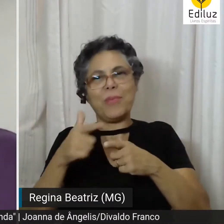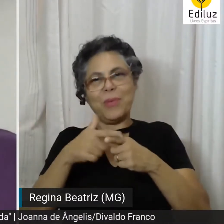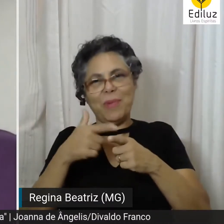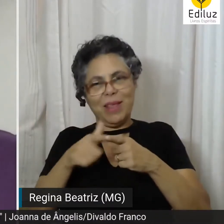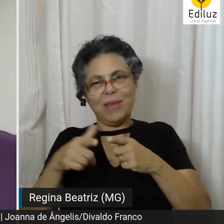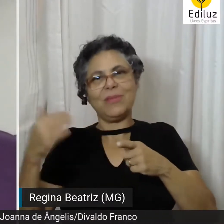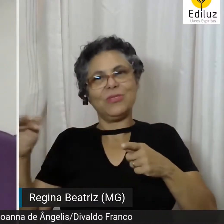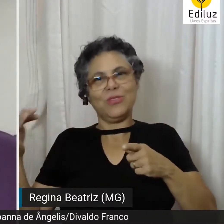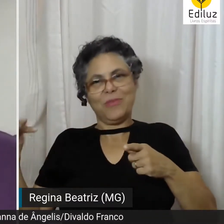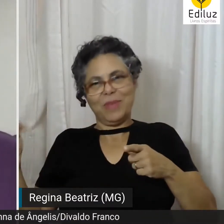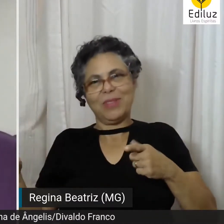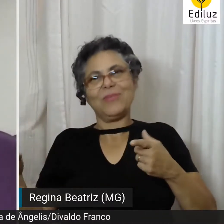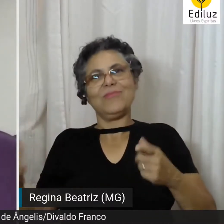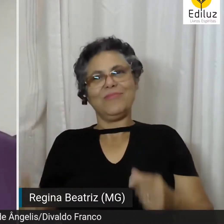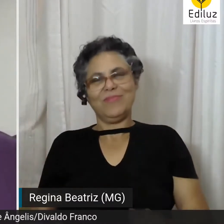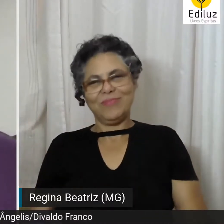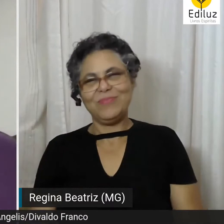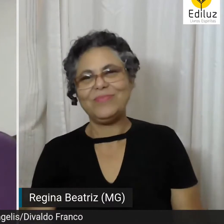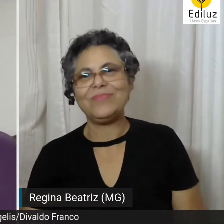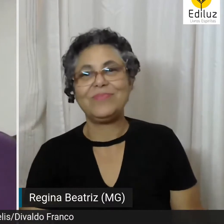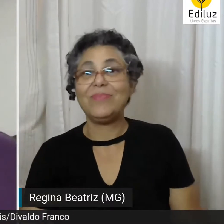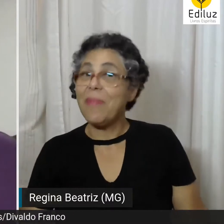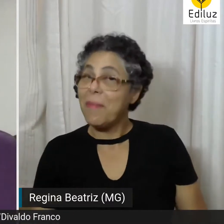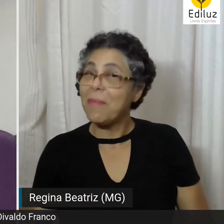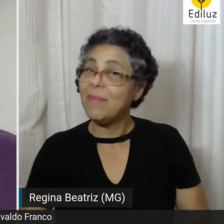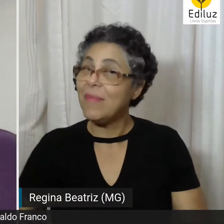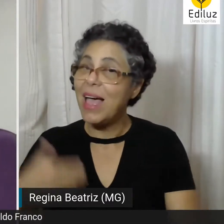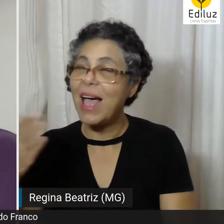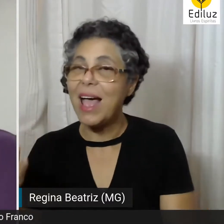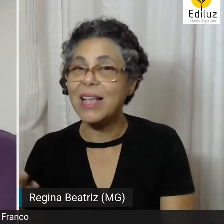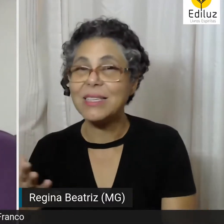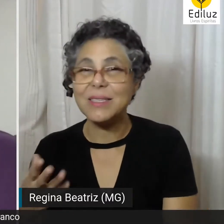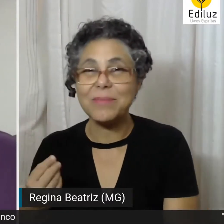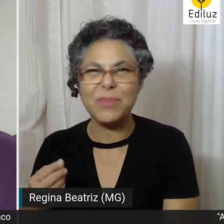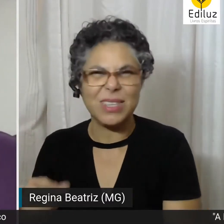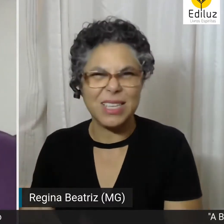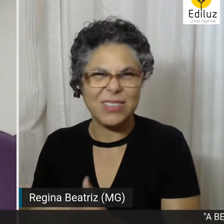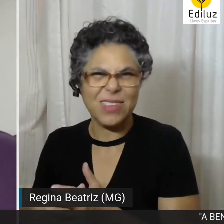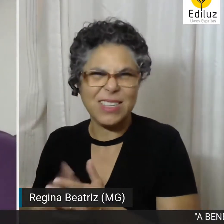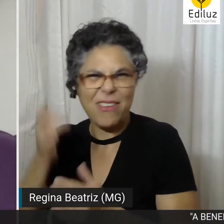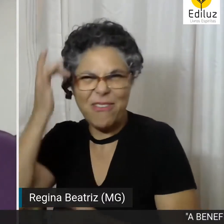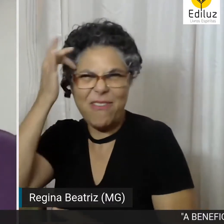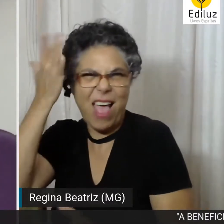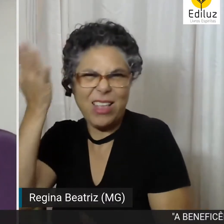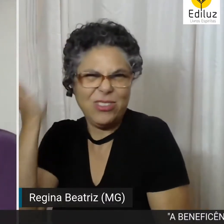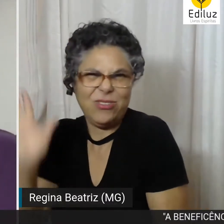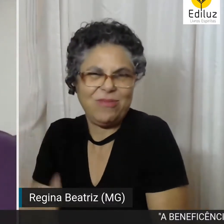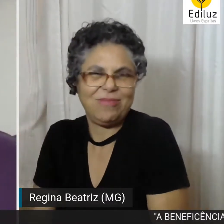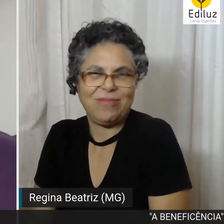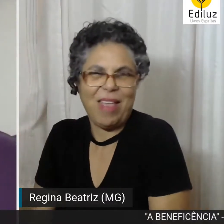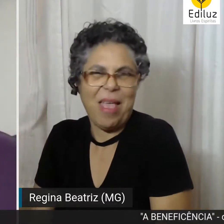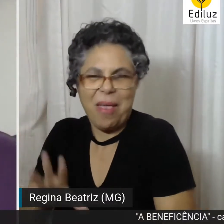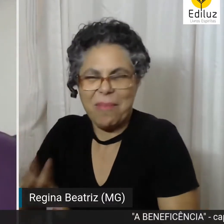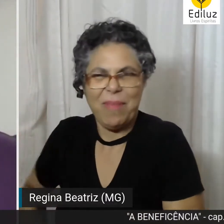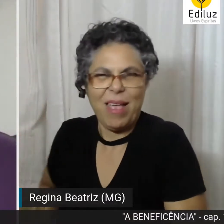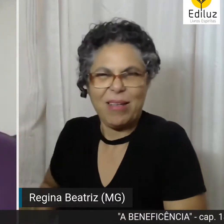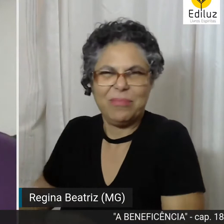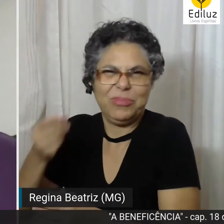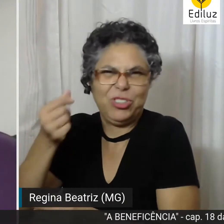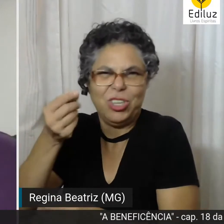sofre. Mas muitas vezes é mais prático para cada um de nós colocar a mão no